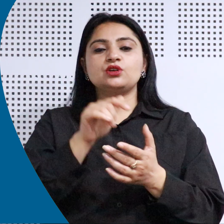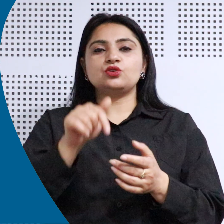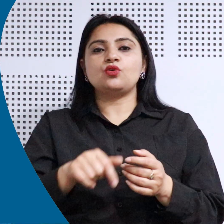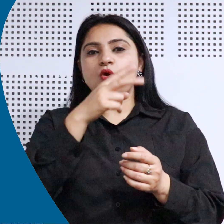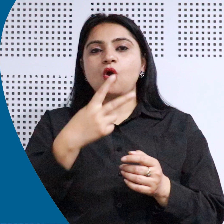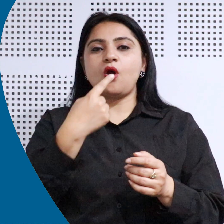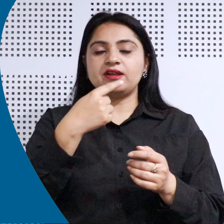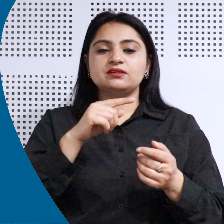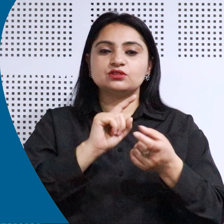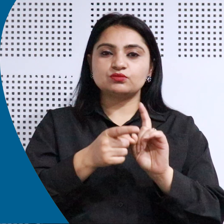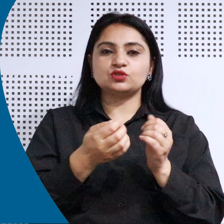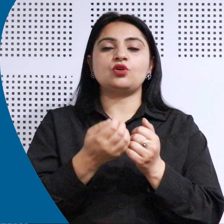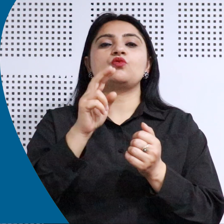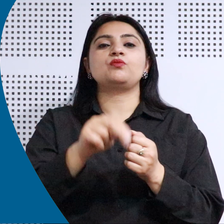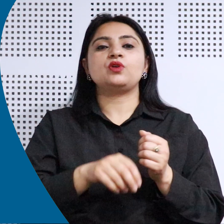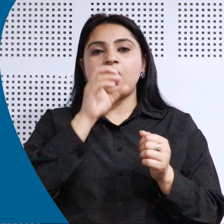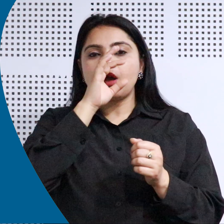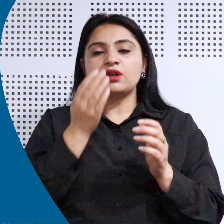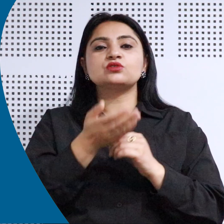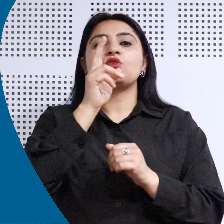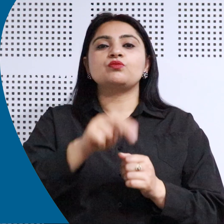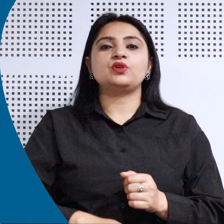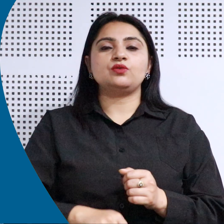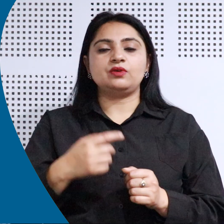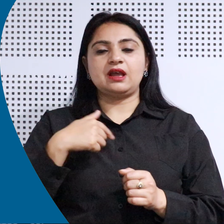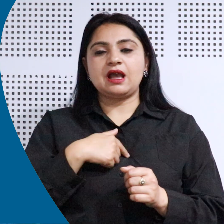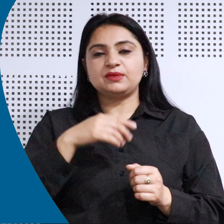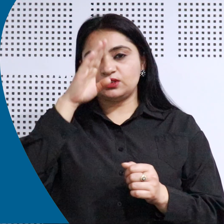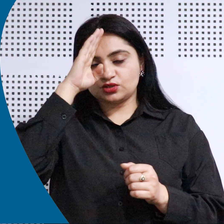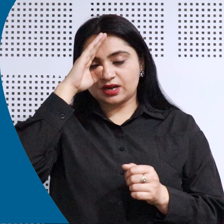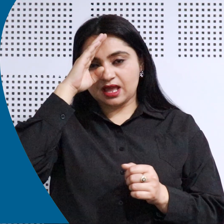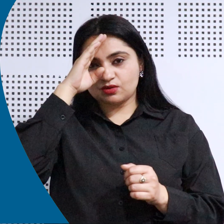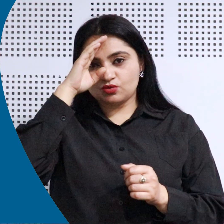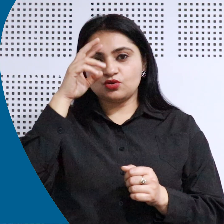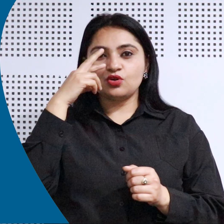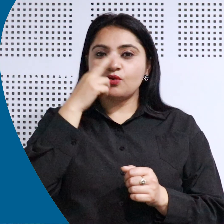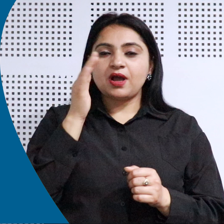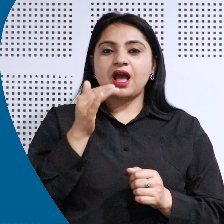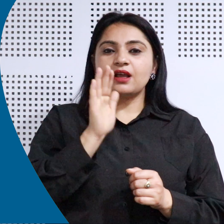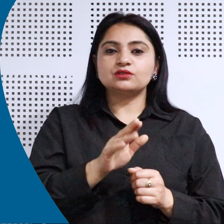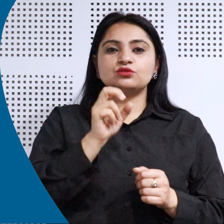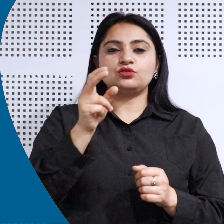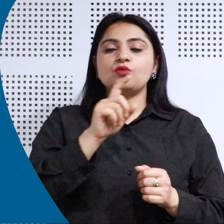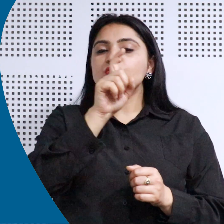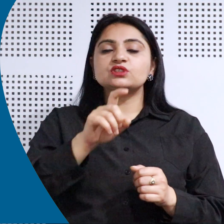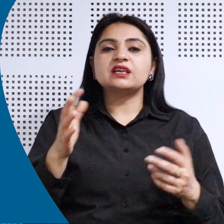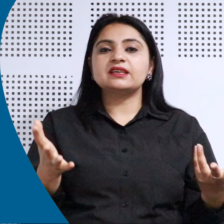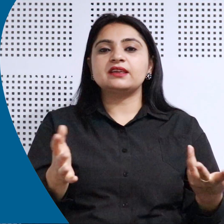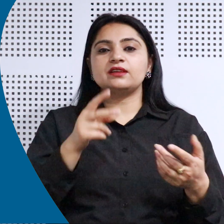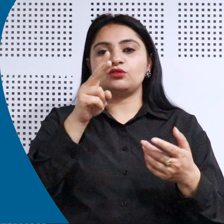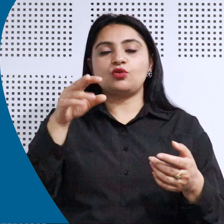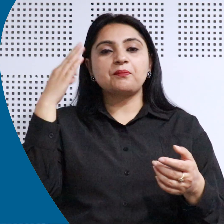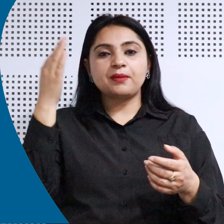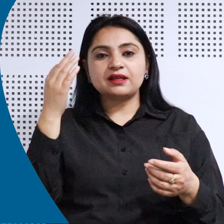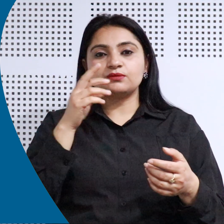ऐन संशोधन गर्न पनि लाग्नु पर्यो, आवाज उठाउनु पर्यो, सुनिएन। हामी सरकारको रूपमा आएका छौँ, तर प्रश्न के हो, त्यो बाटा